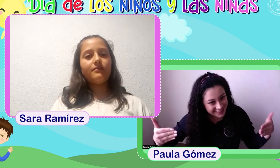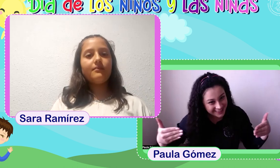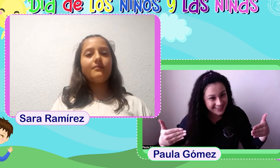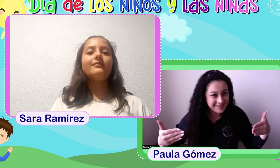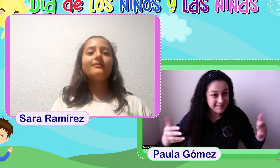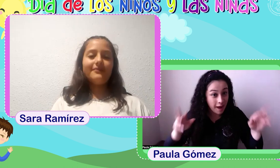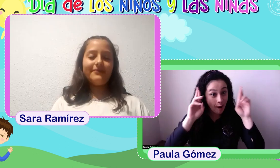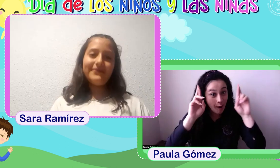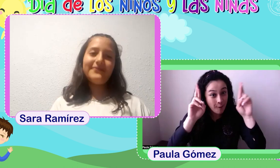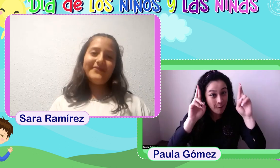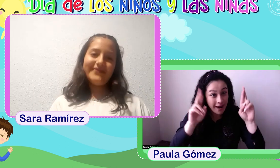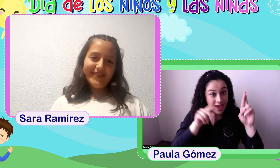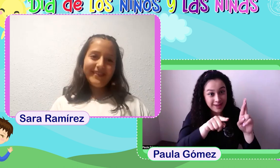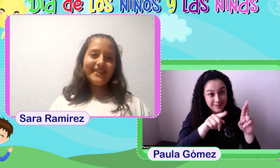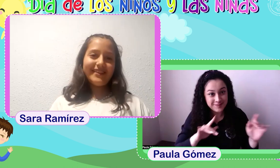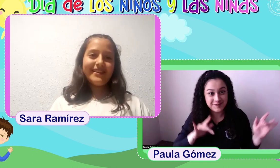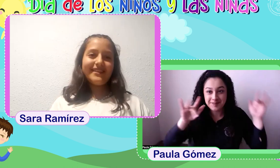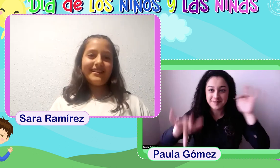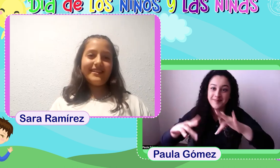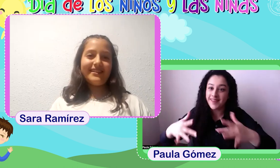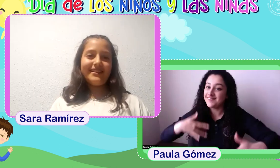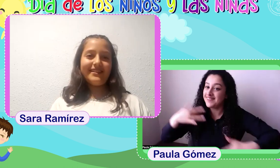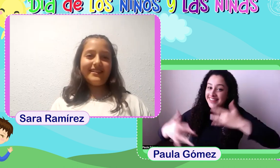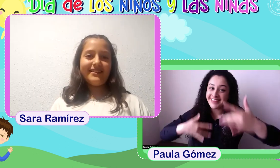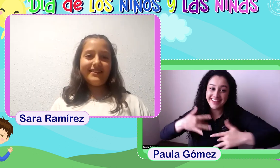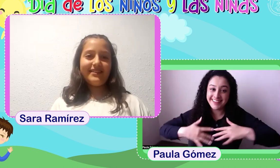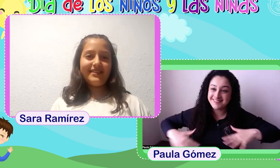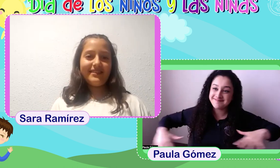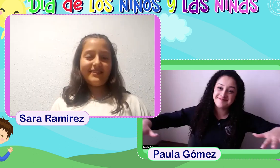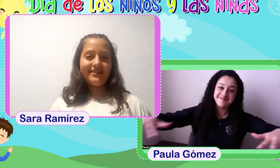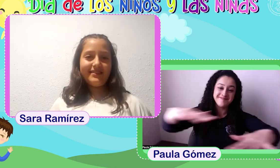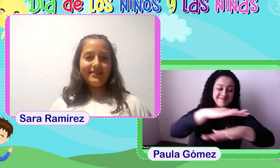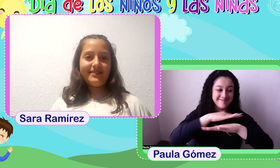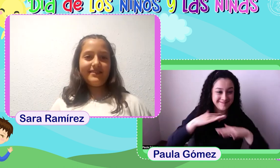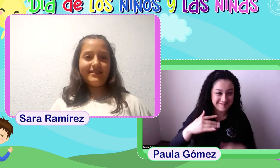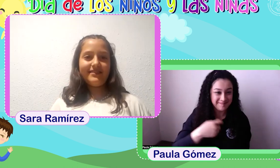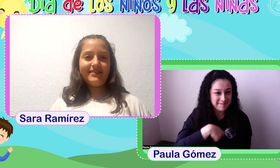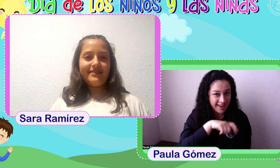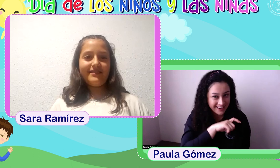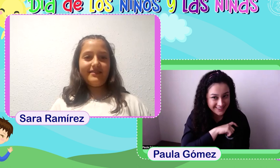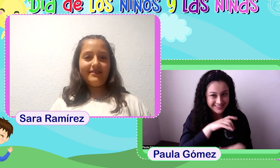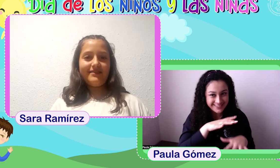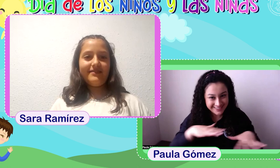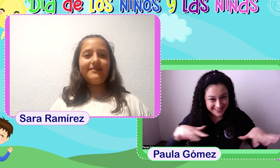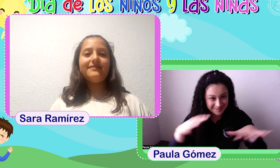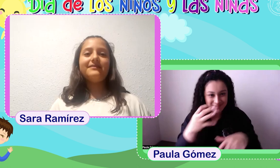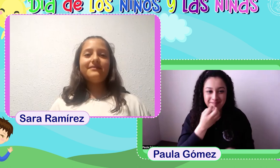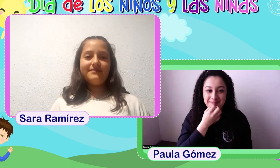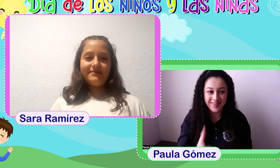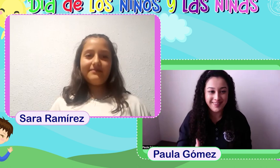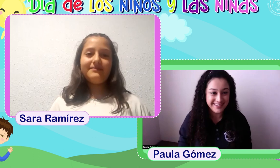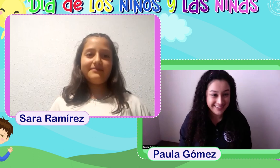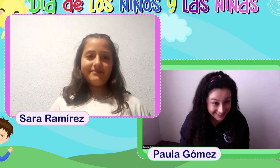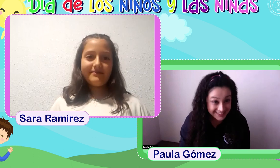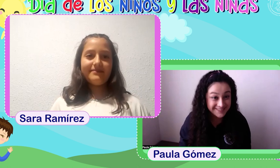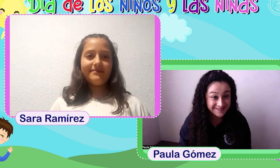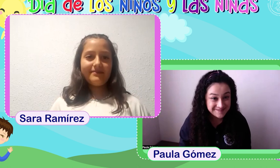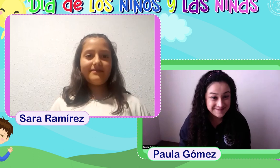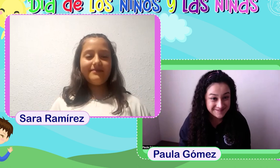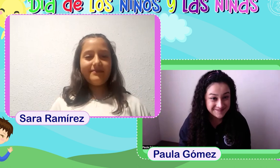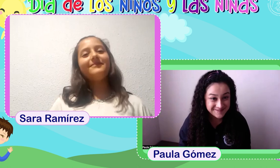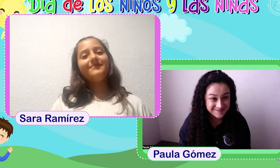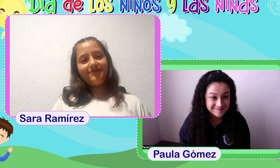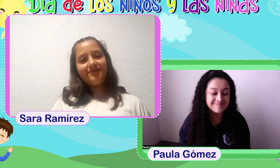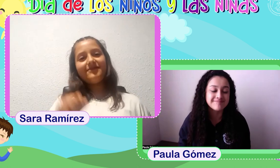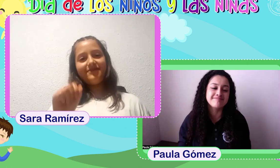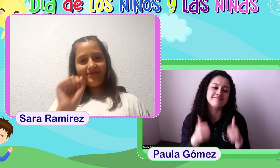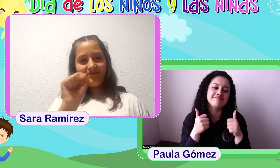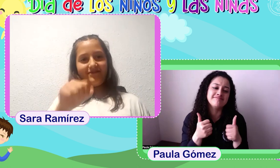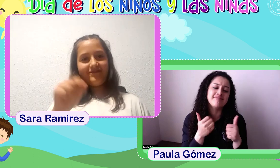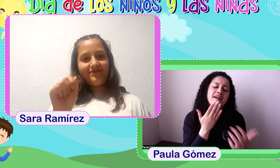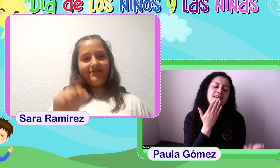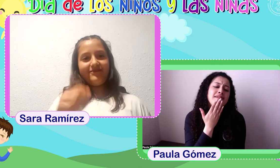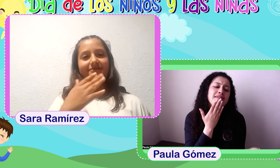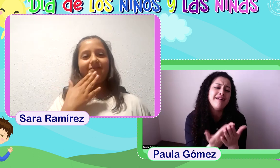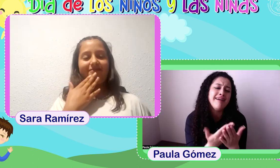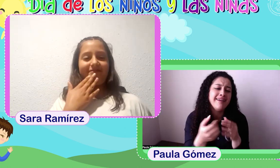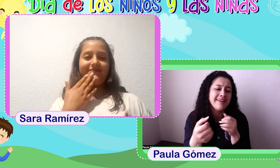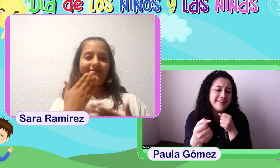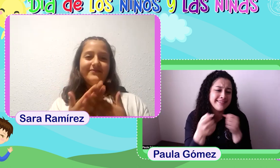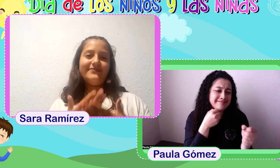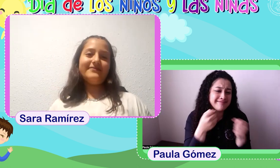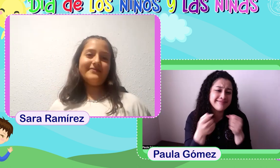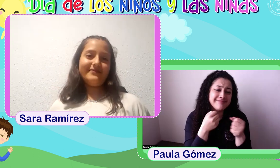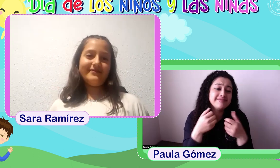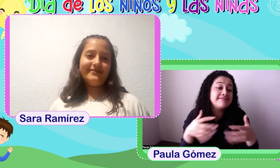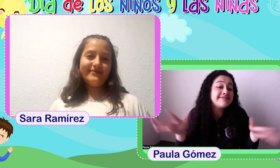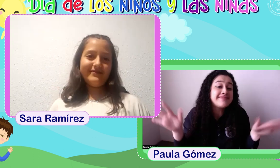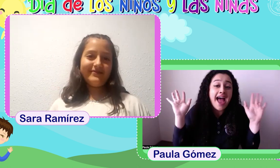Niños. Ojalá la pases muy contenta allí en España, que es muy hermosa. Sí. Gracias. Gracias. Muchas